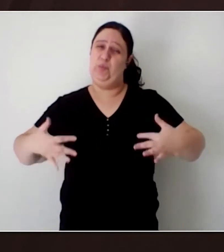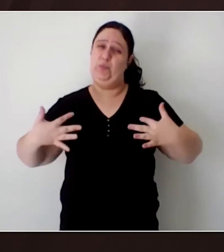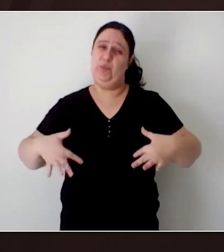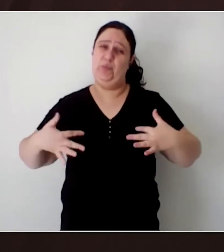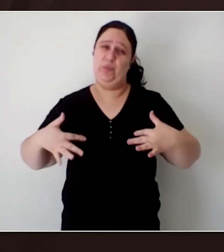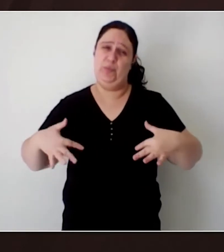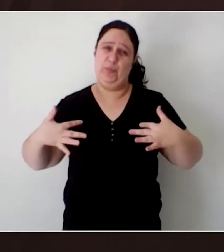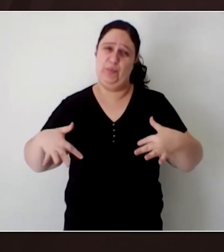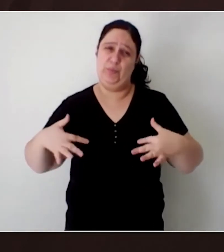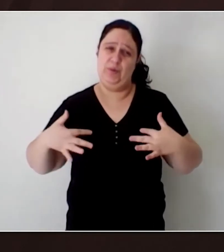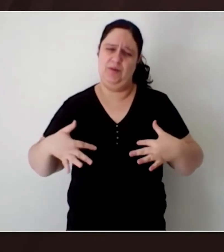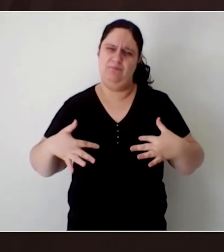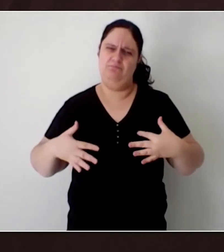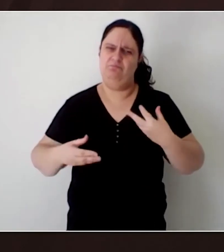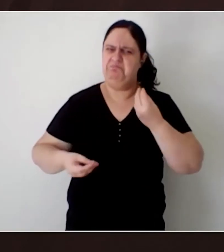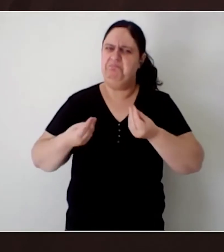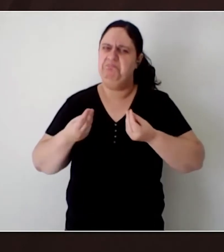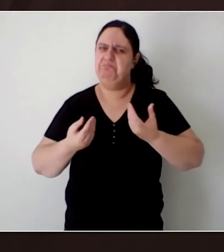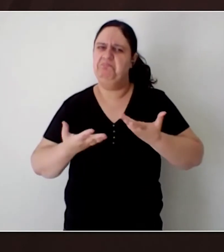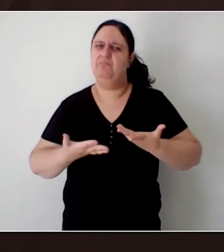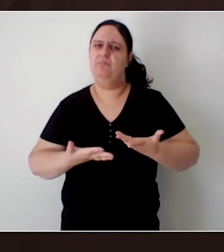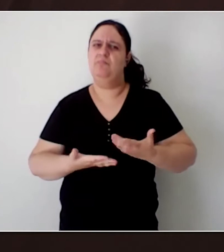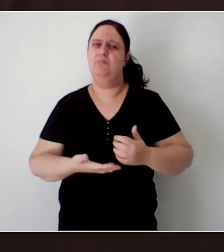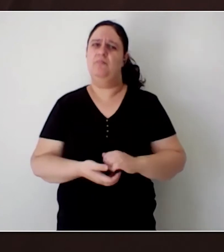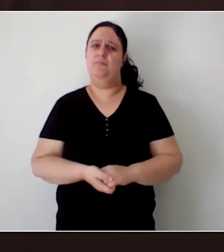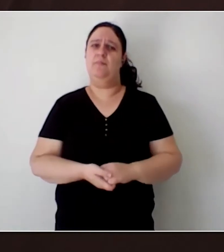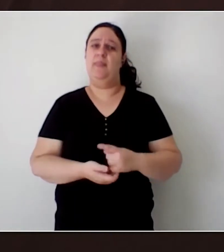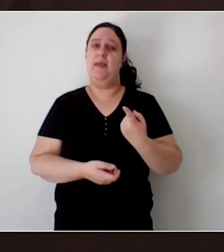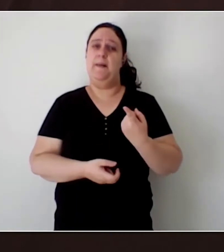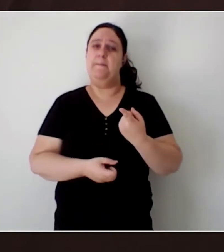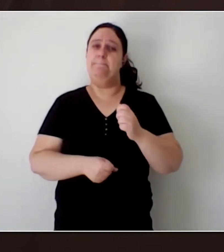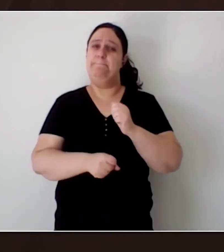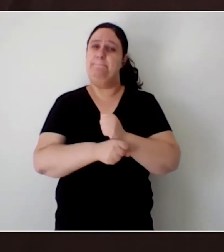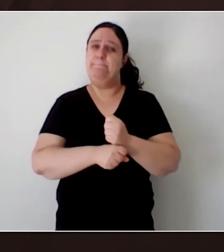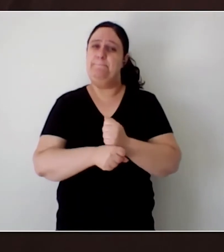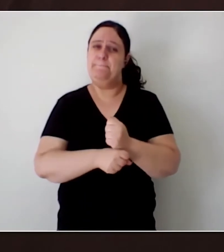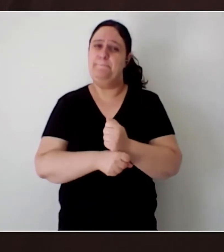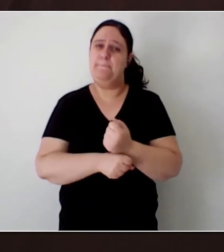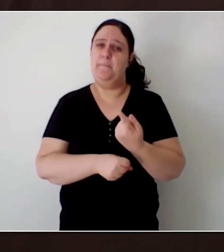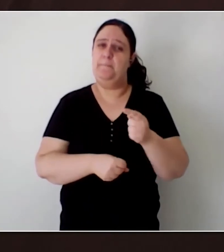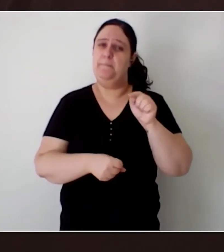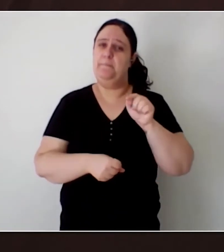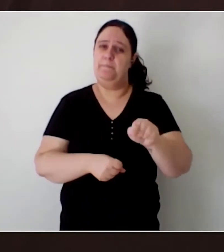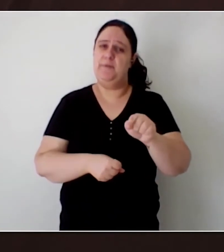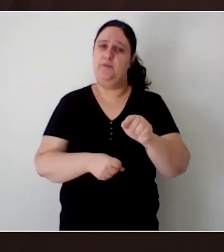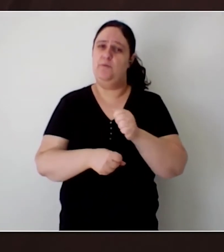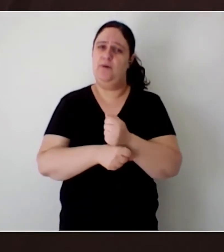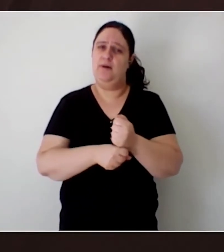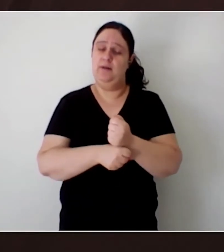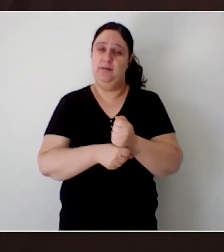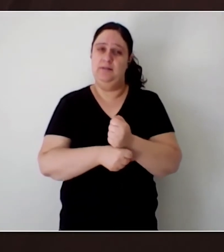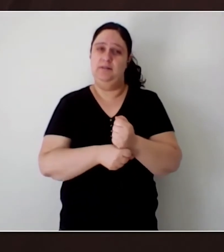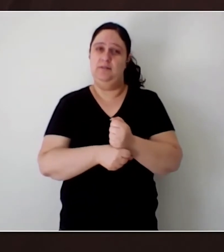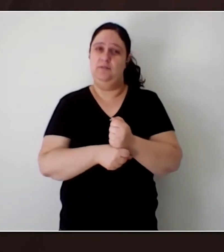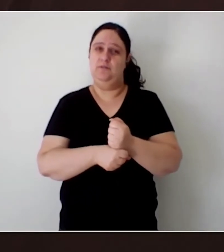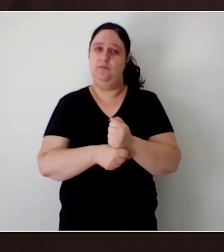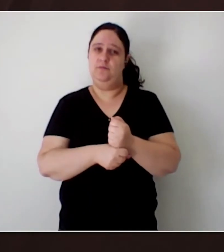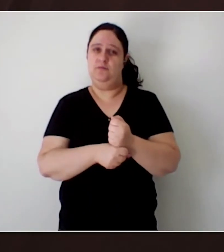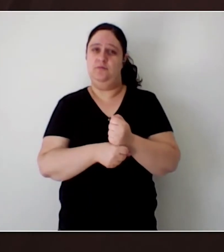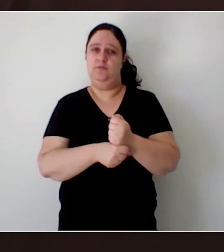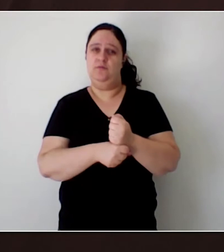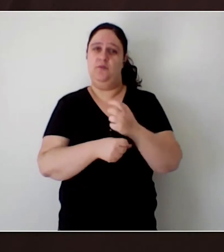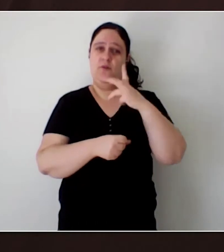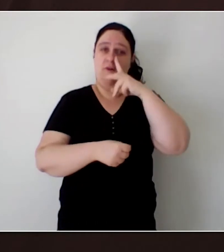Que dano é esse? Durante 1000 anos, em que os vencedores estarão, pelo galardão que